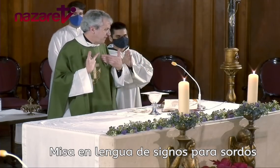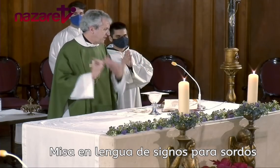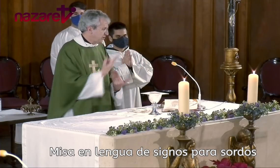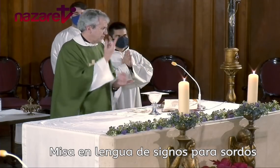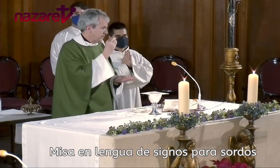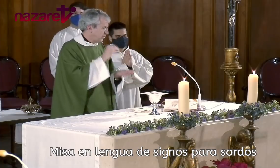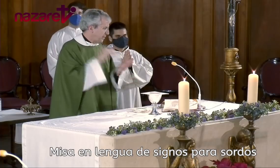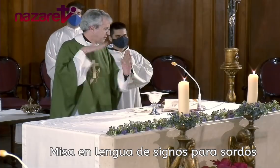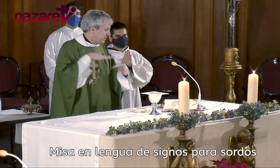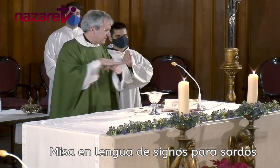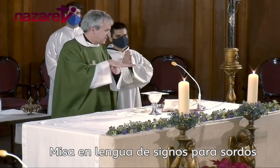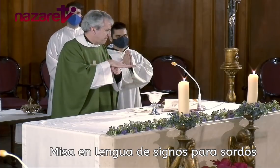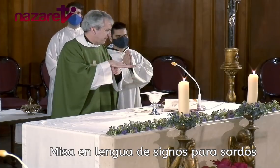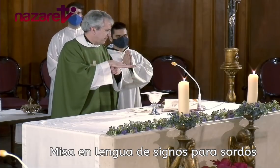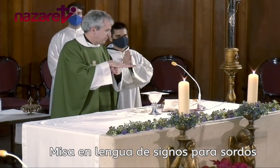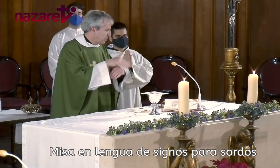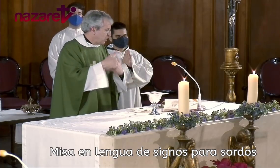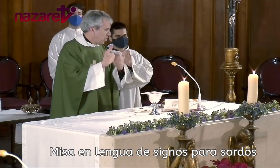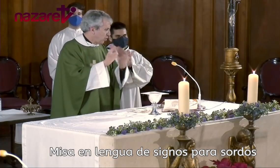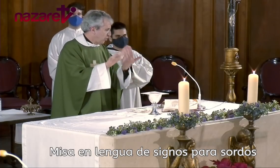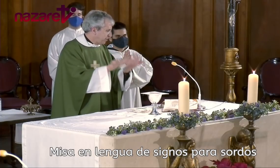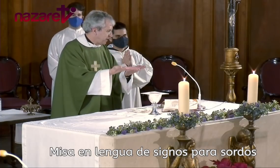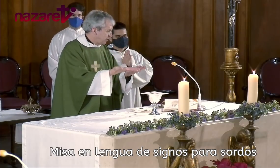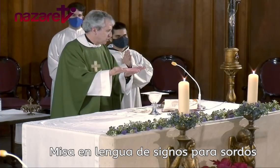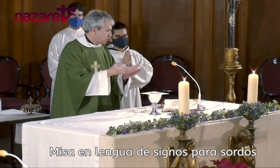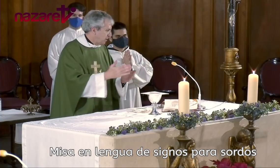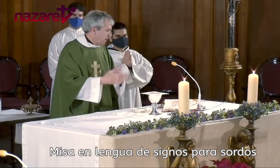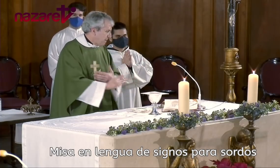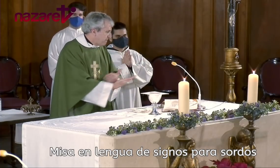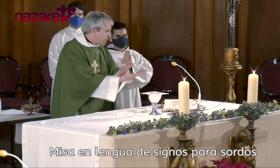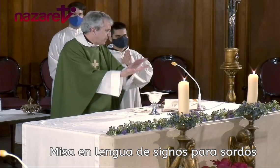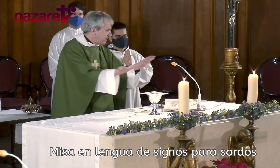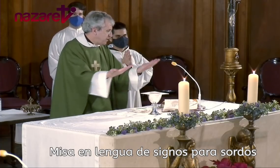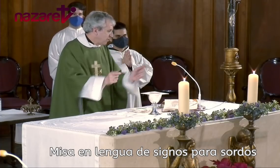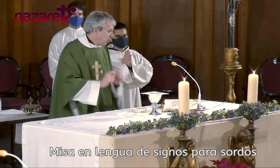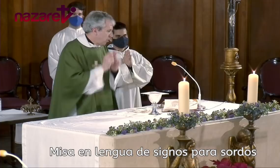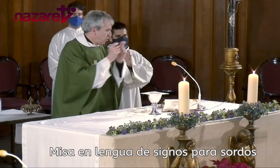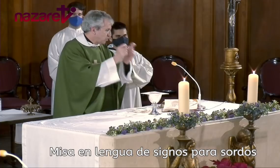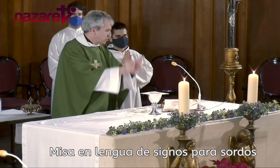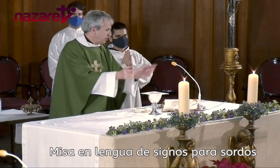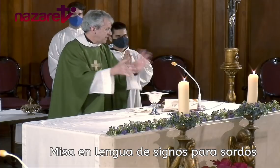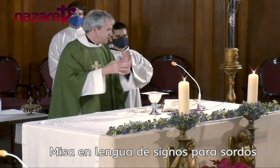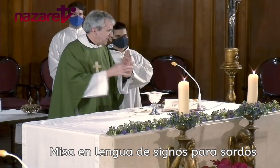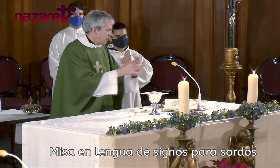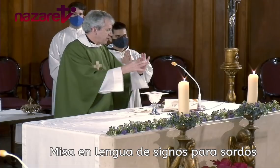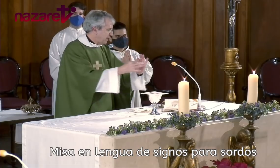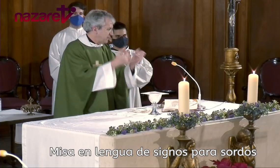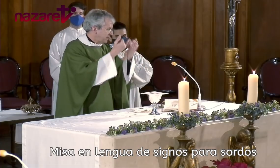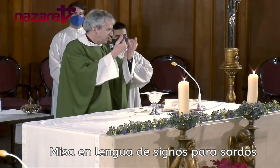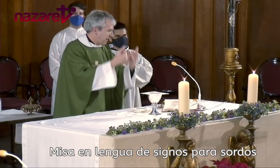sacrificio de una vez para siempre, concédenos propicio los dones de la unidad y de la